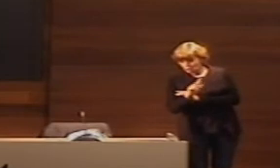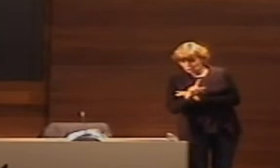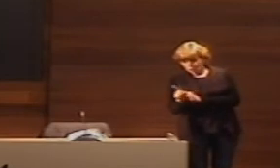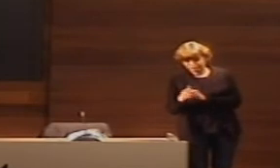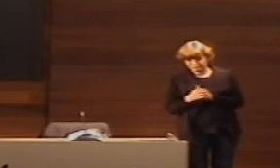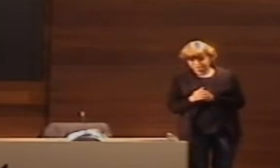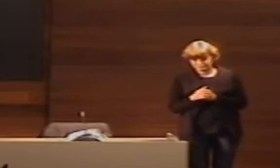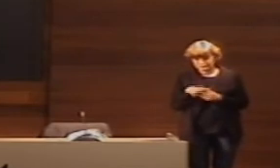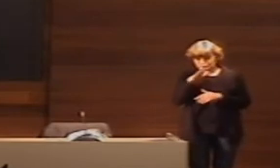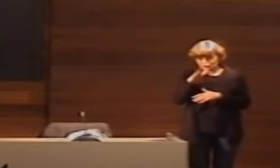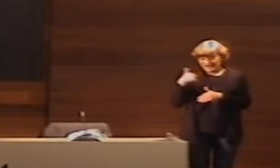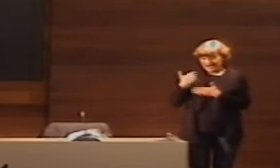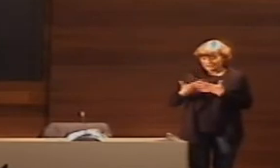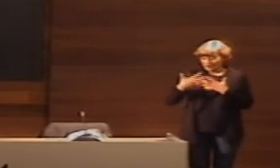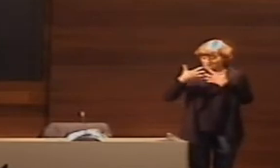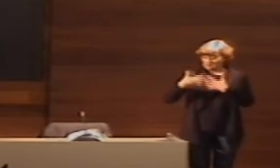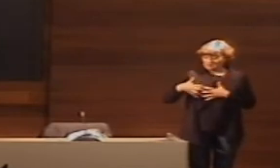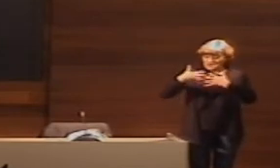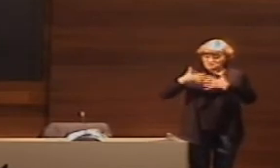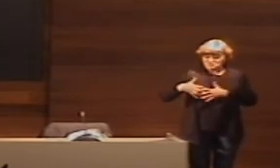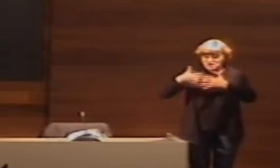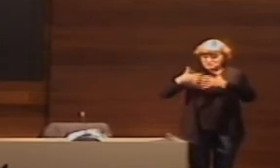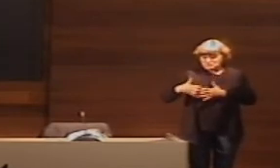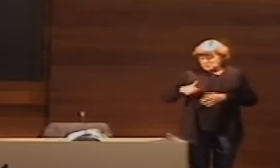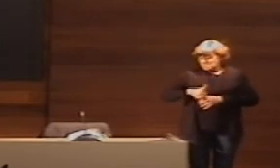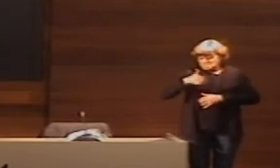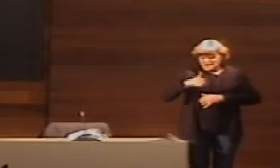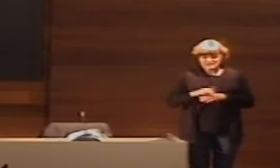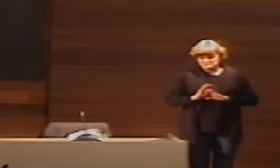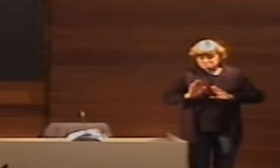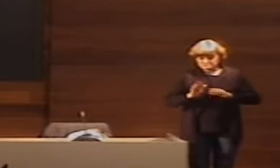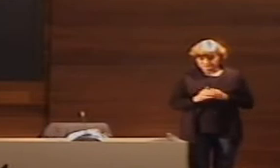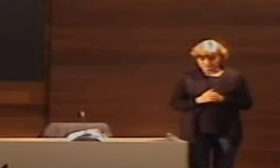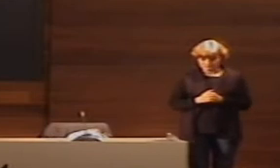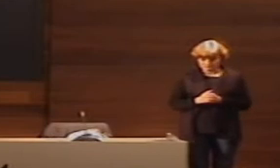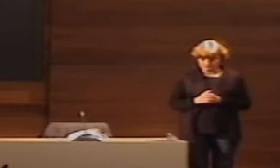mal, pues no quieren abrir más melones, o sea.